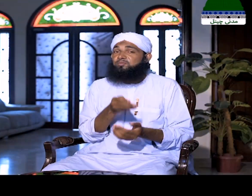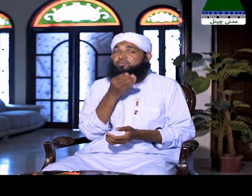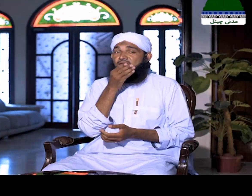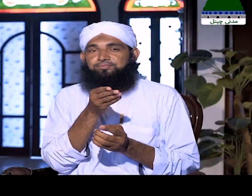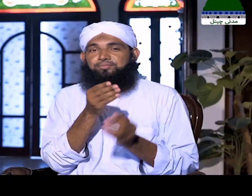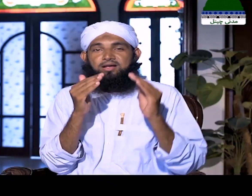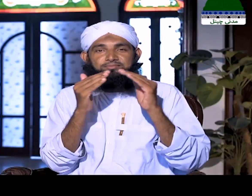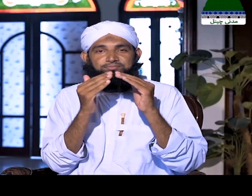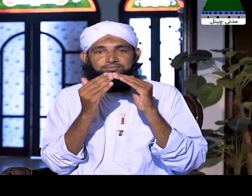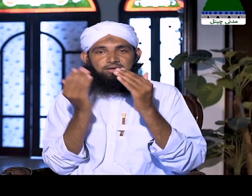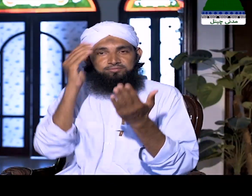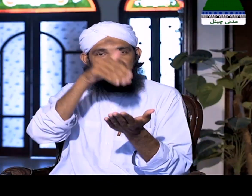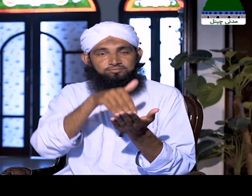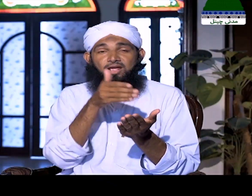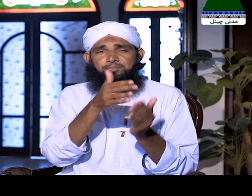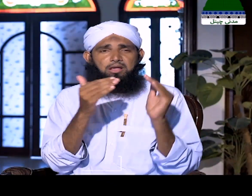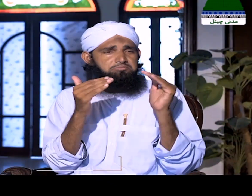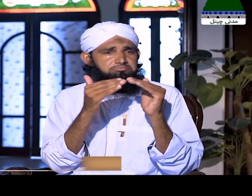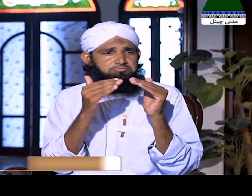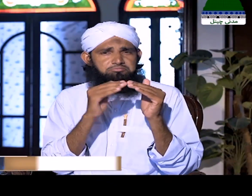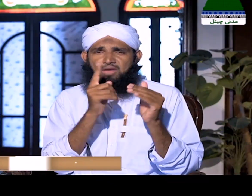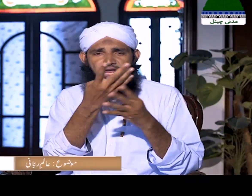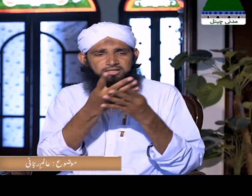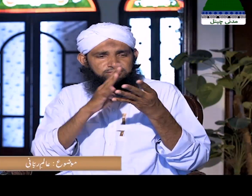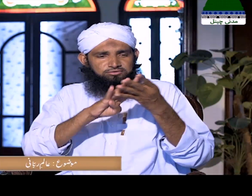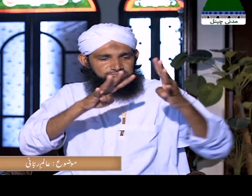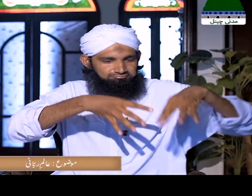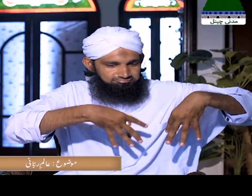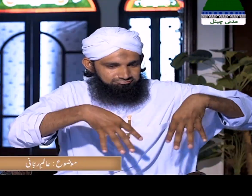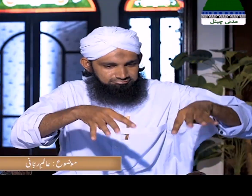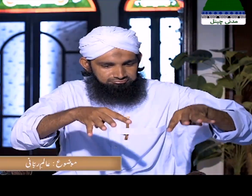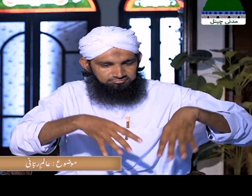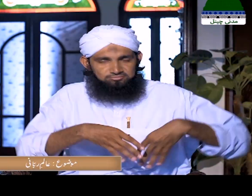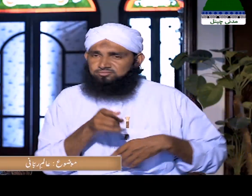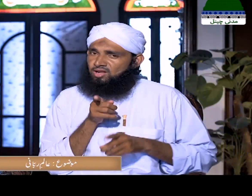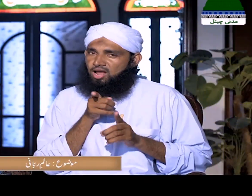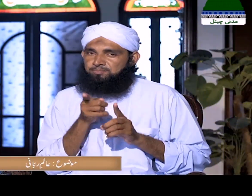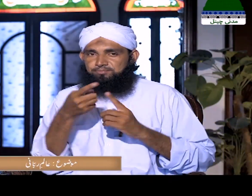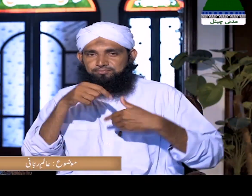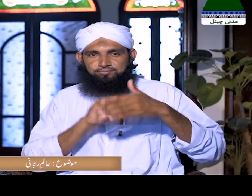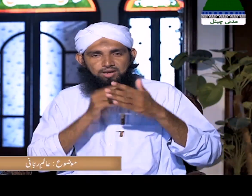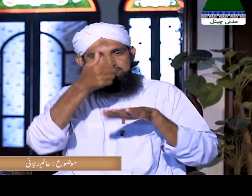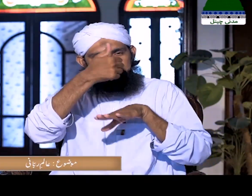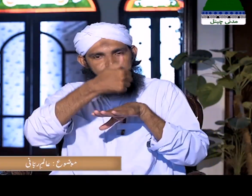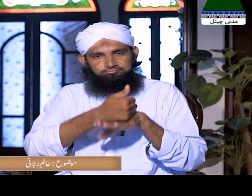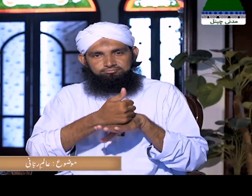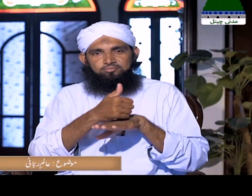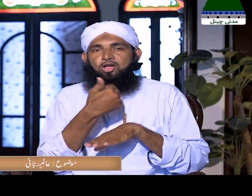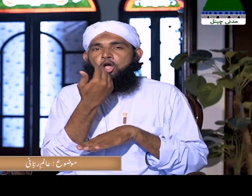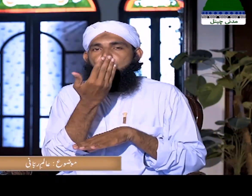ہوا۔ آپ کے گھر میں صرف ایک چٹائی تھی جس پر آپ رحمۃ اللہ علیہ تشریف فرما تھے، اور آپ کے سامنے